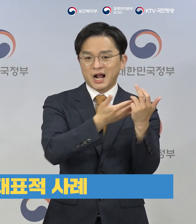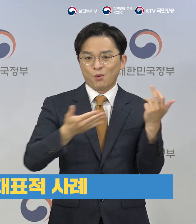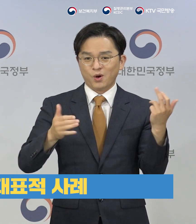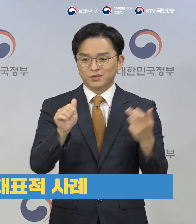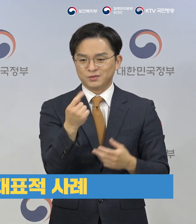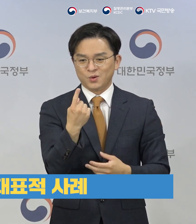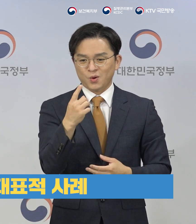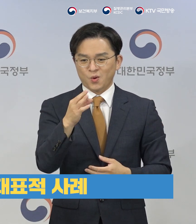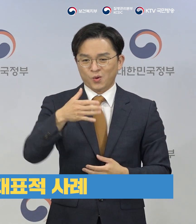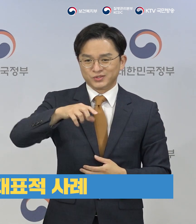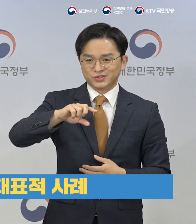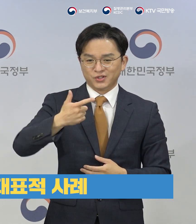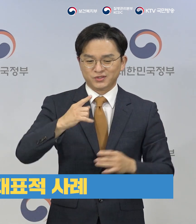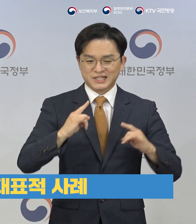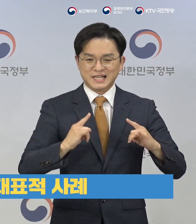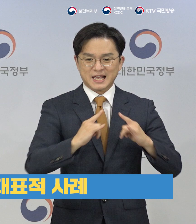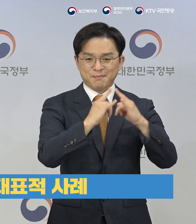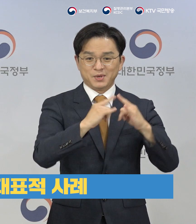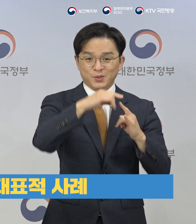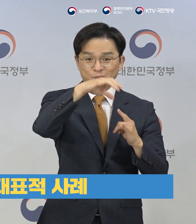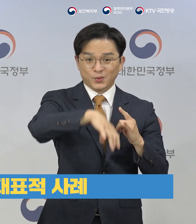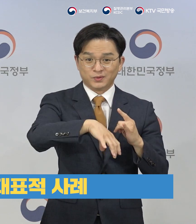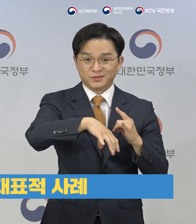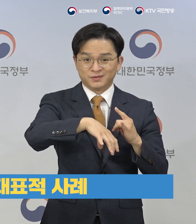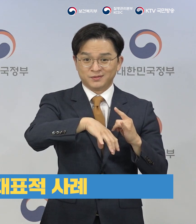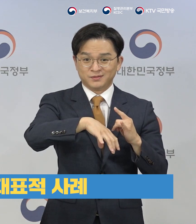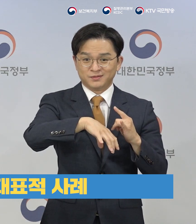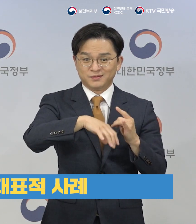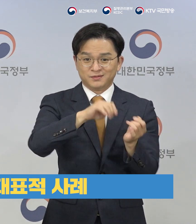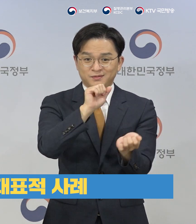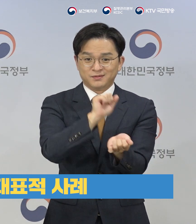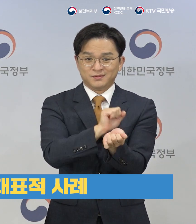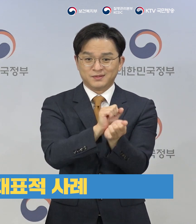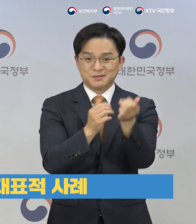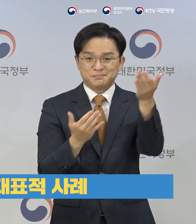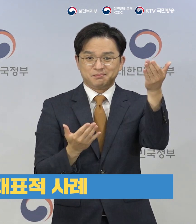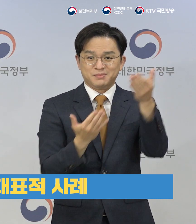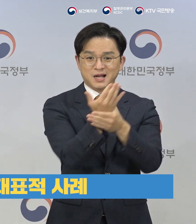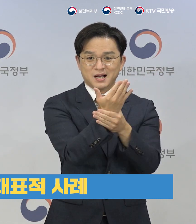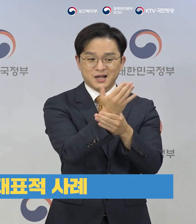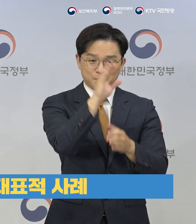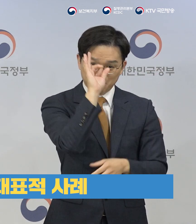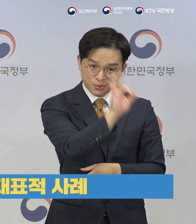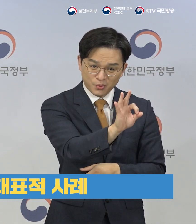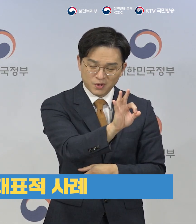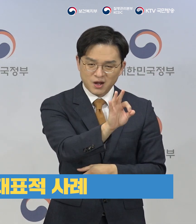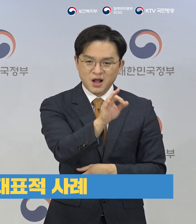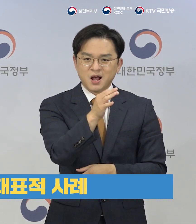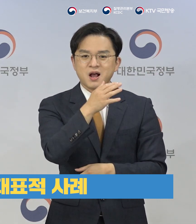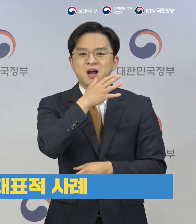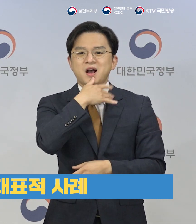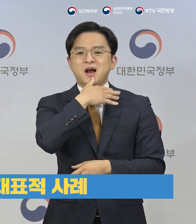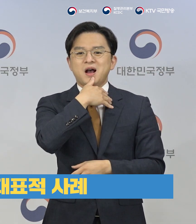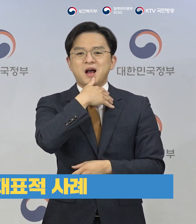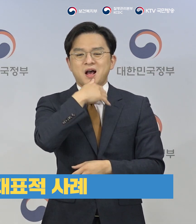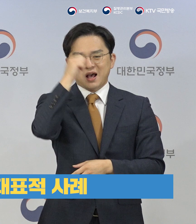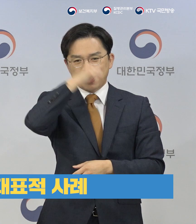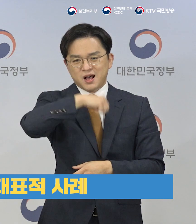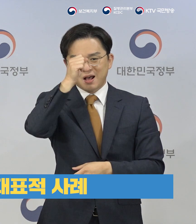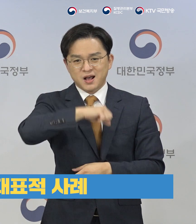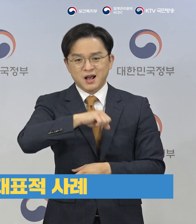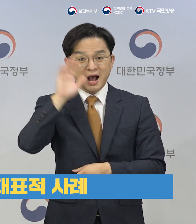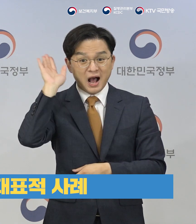것입니다. 특히 얼마 전 강원도 캠핑장에서 발생한 집단 감염은 통제되어가는